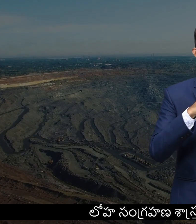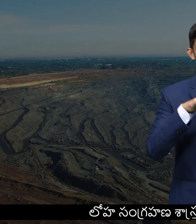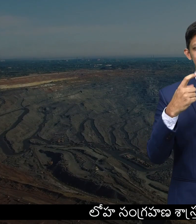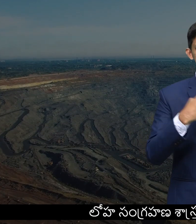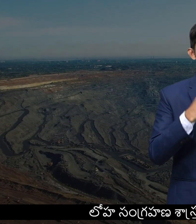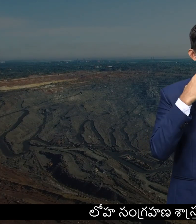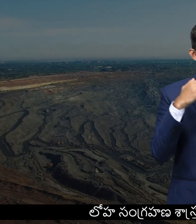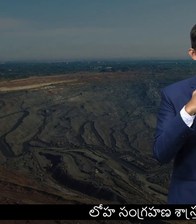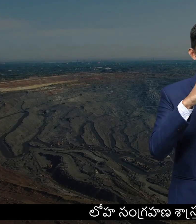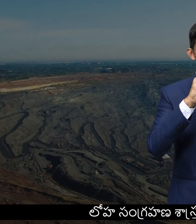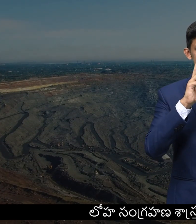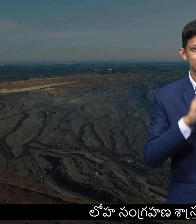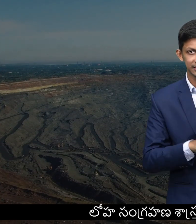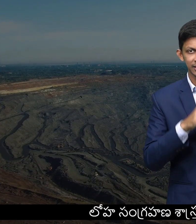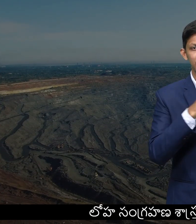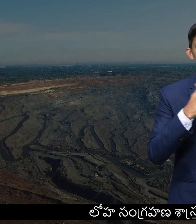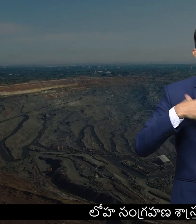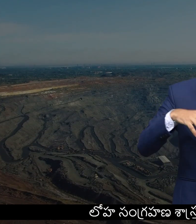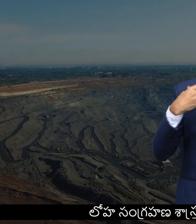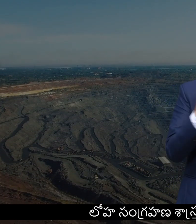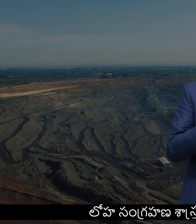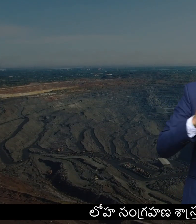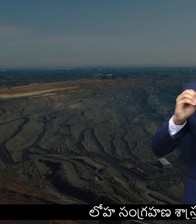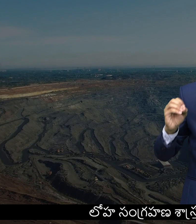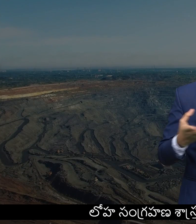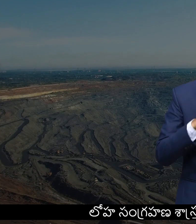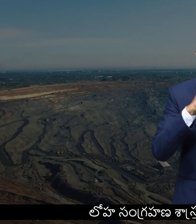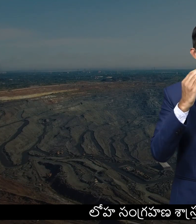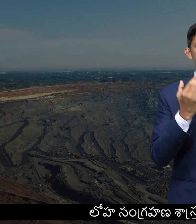లోహ సంగ్రహణ శాస్త్రంపై ఈ సెషన్ను ప్రారంభిద్దాం.